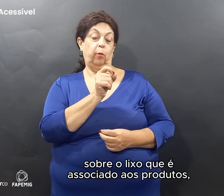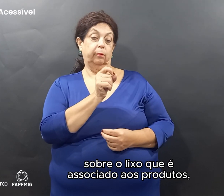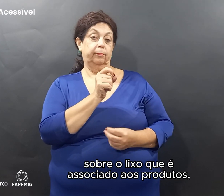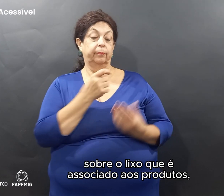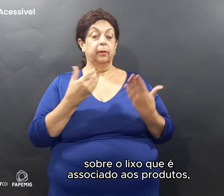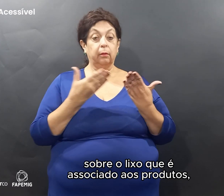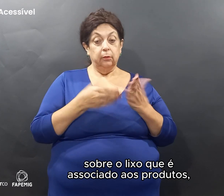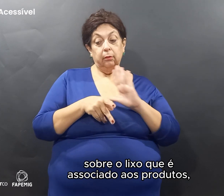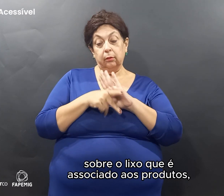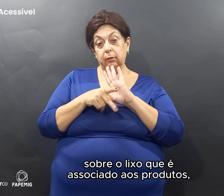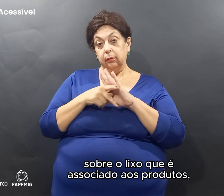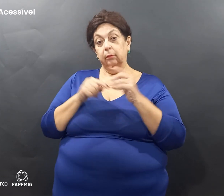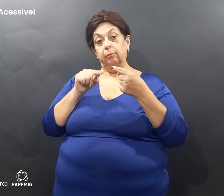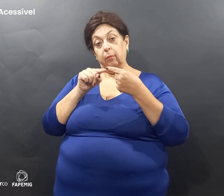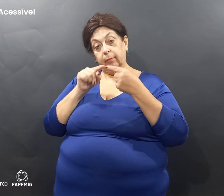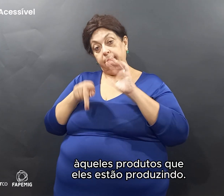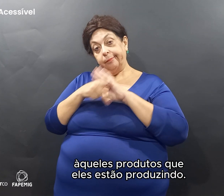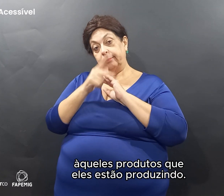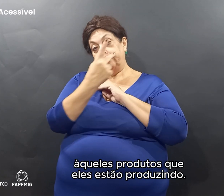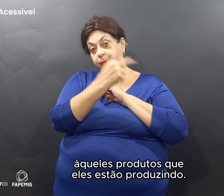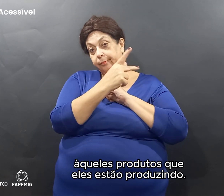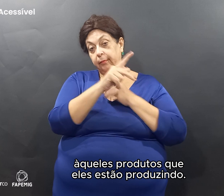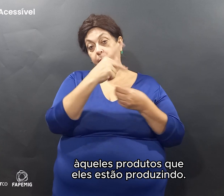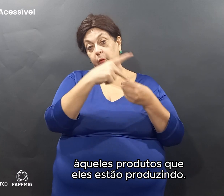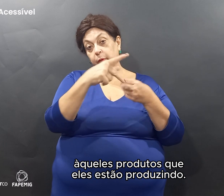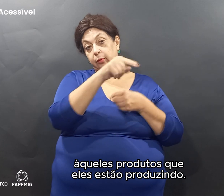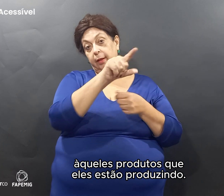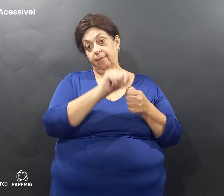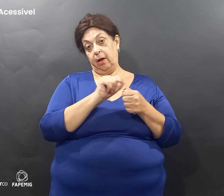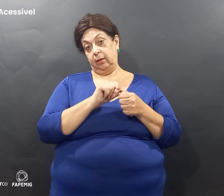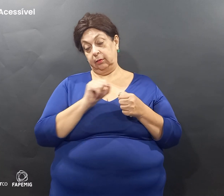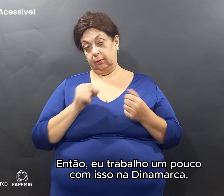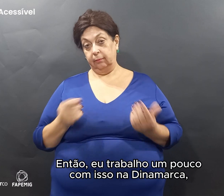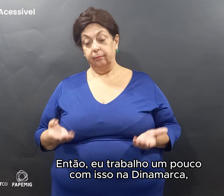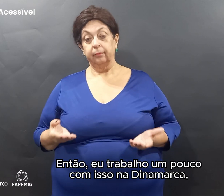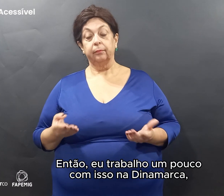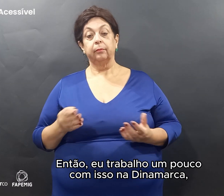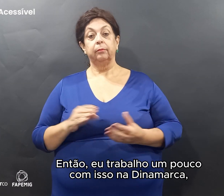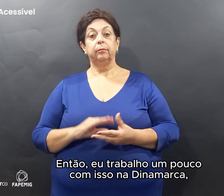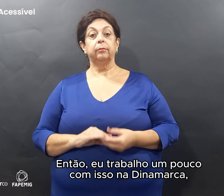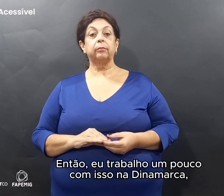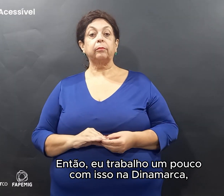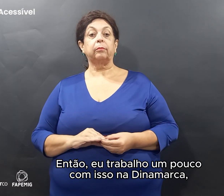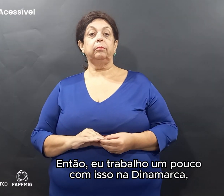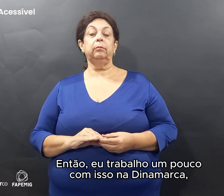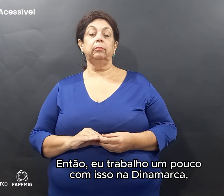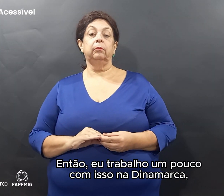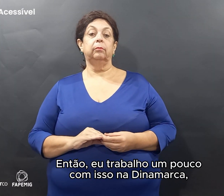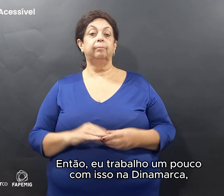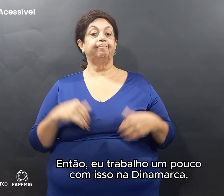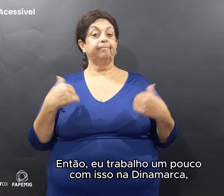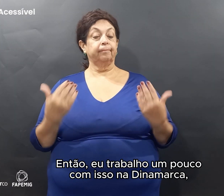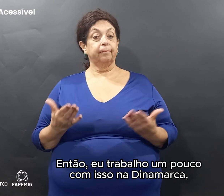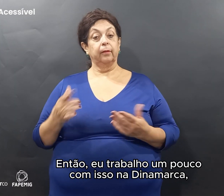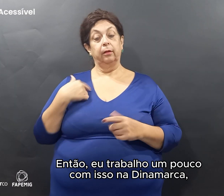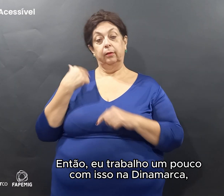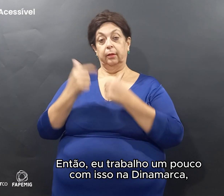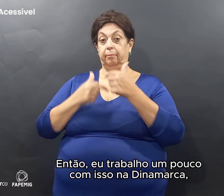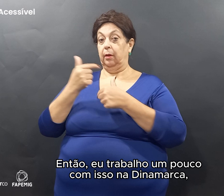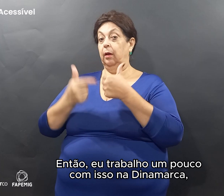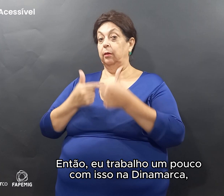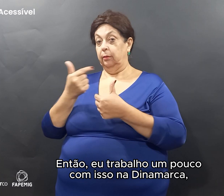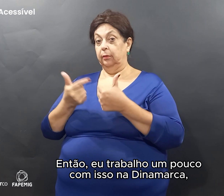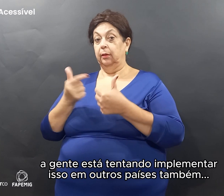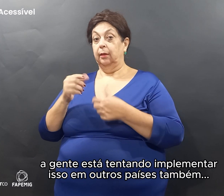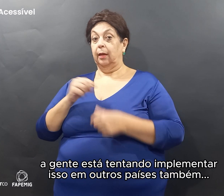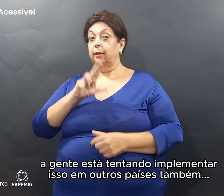é associado aos produtos, aqueles produtos que eles estão produzindo. Então, Eu trabalho um pouco com isso